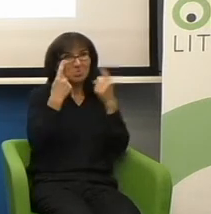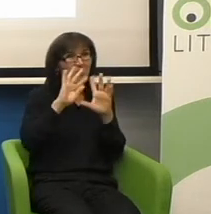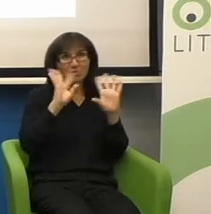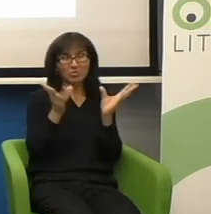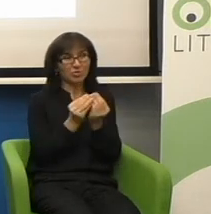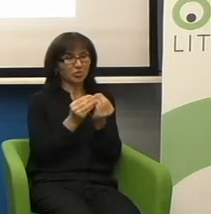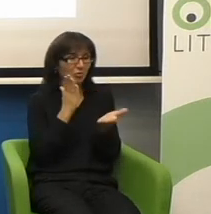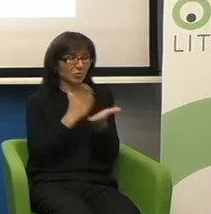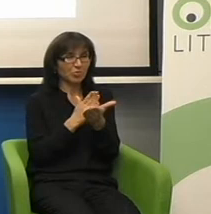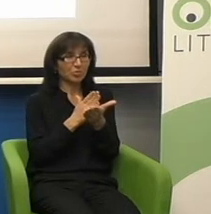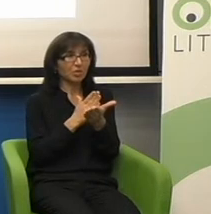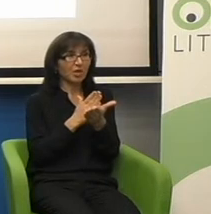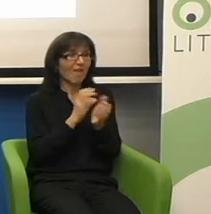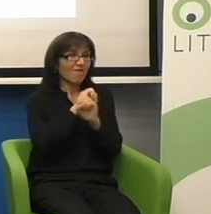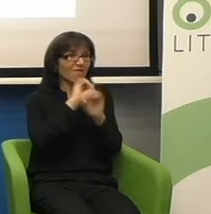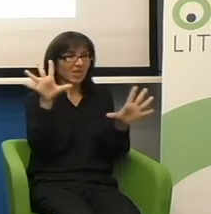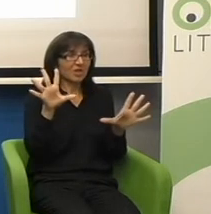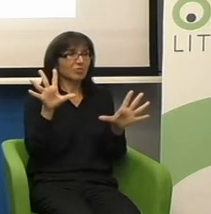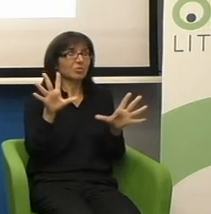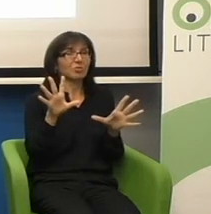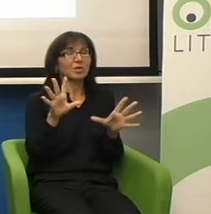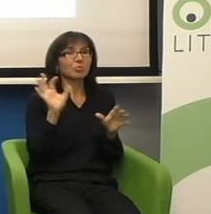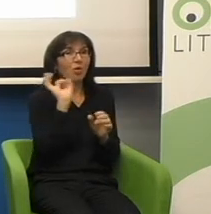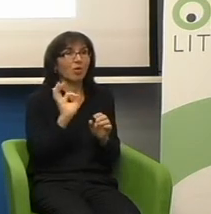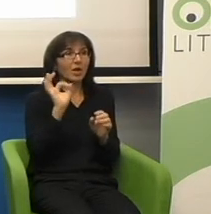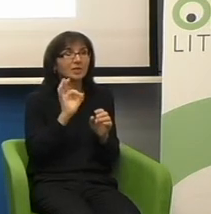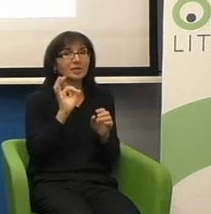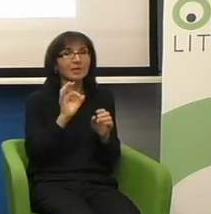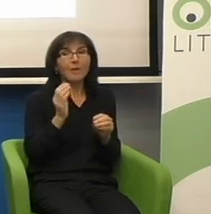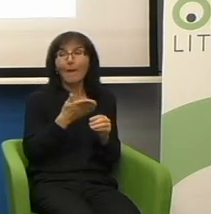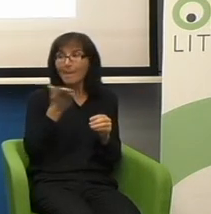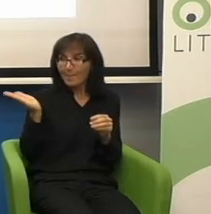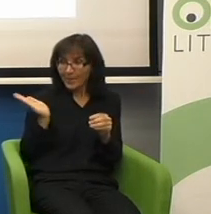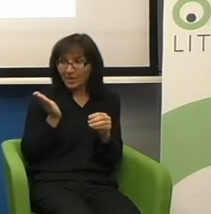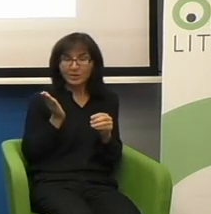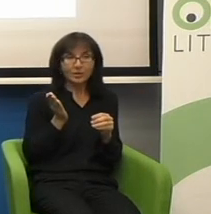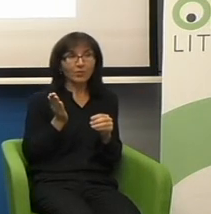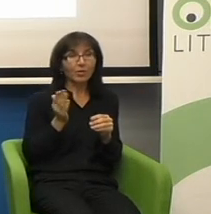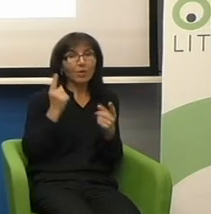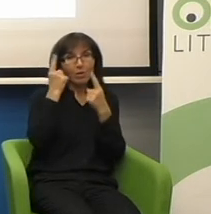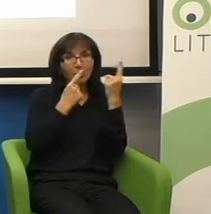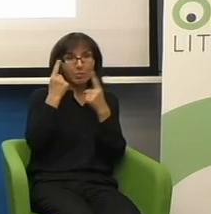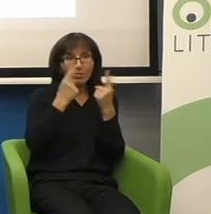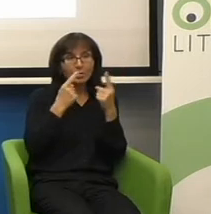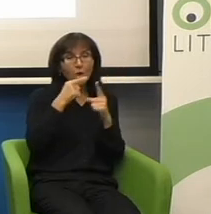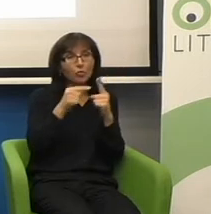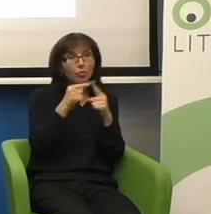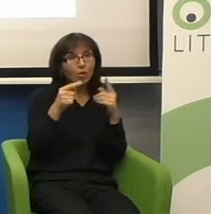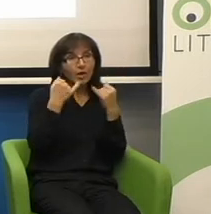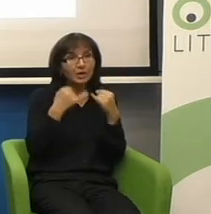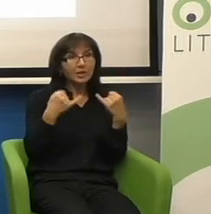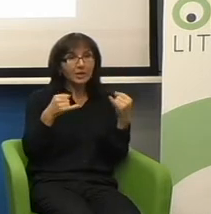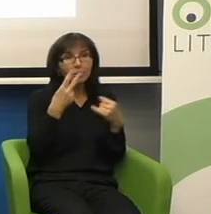wszystko zostało wyjaśnione przy okazji. Natomiast no państwo chyba troszeczkę